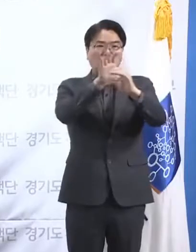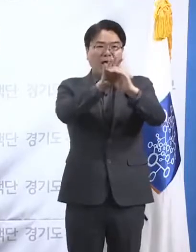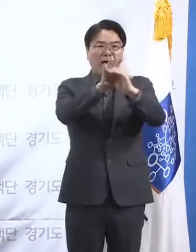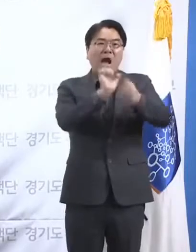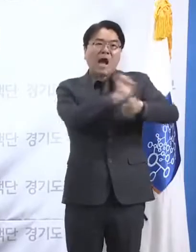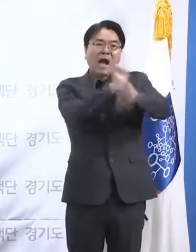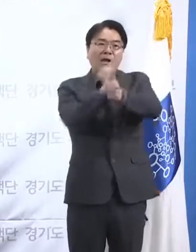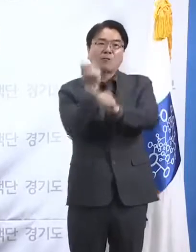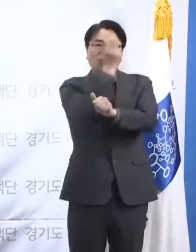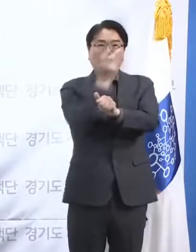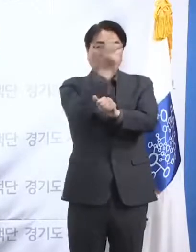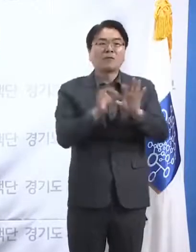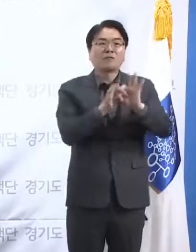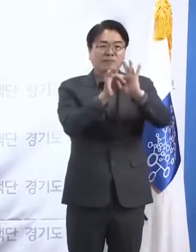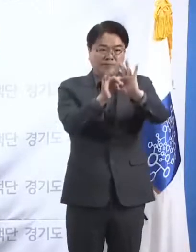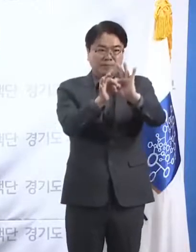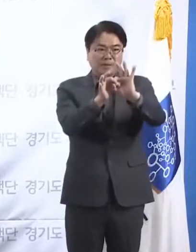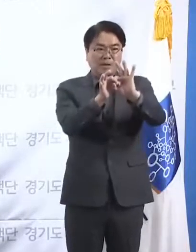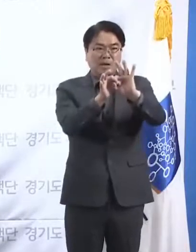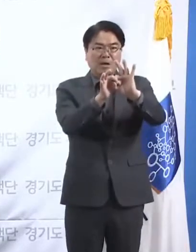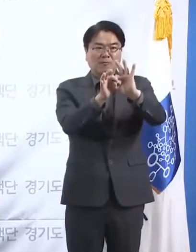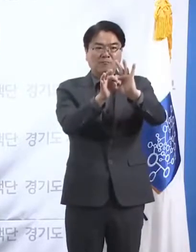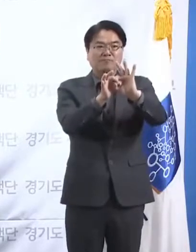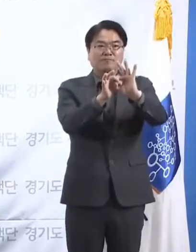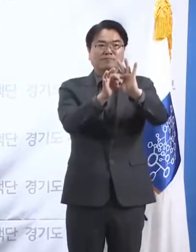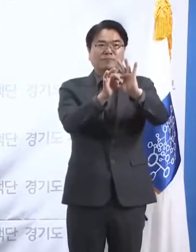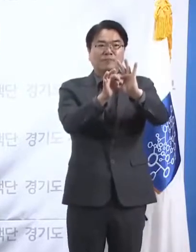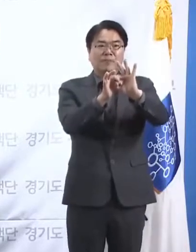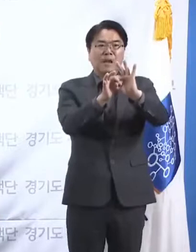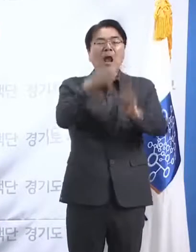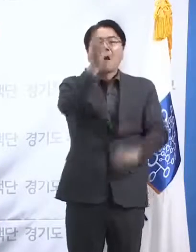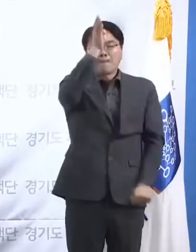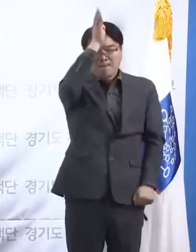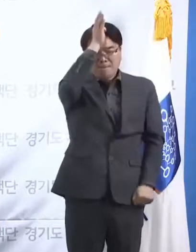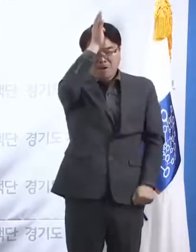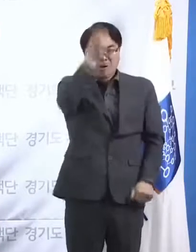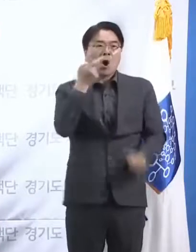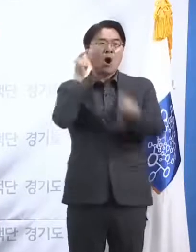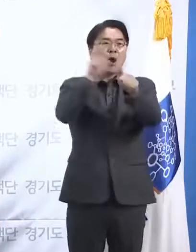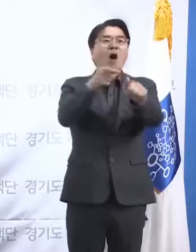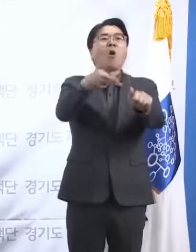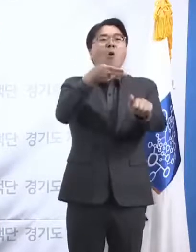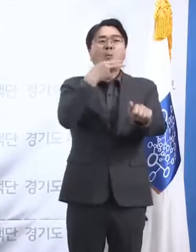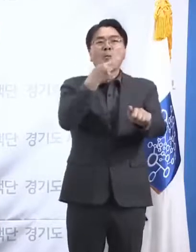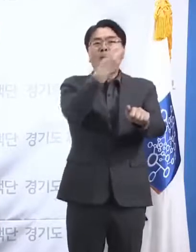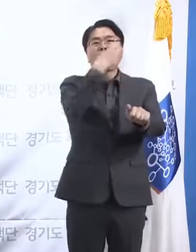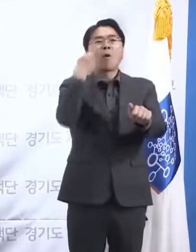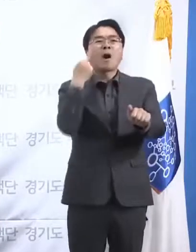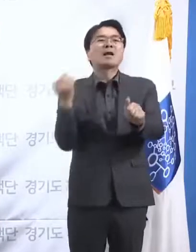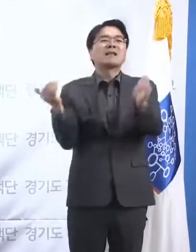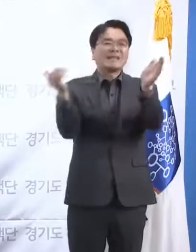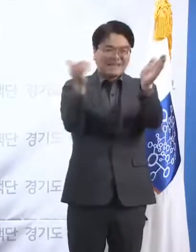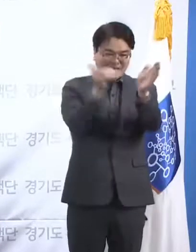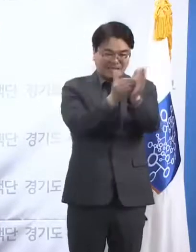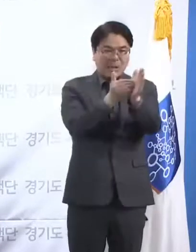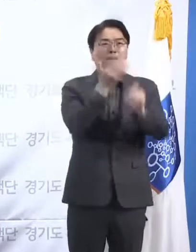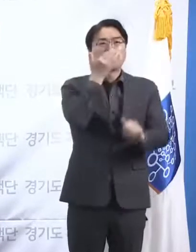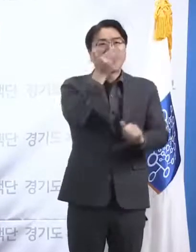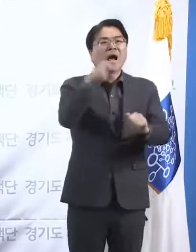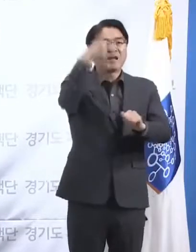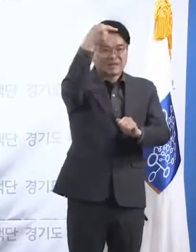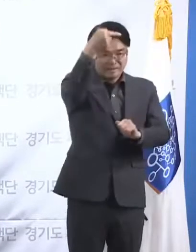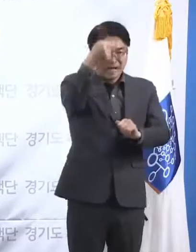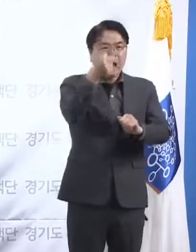통해서 감염되지 않았음이 확인될 때까지입니다. 그 외에도